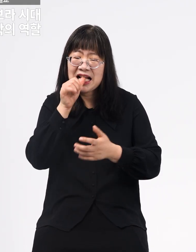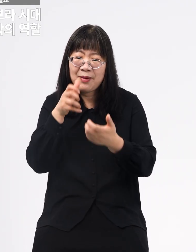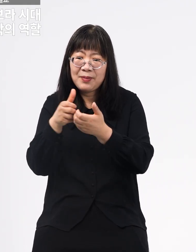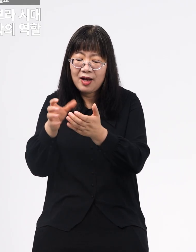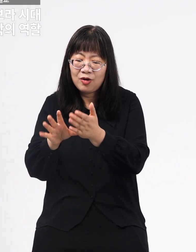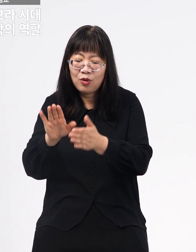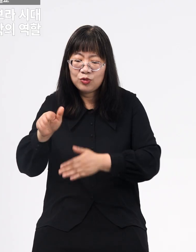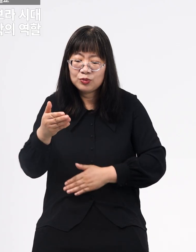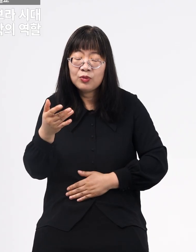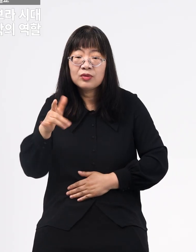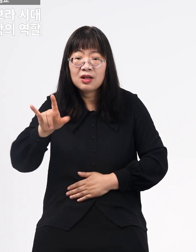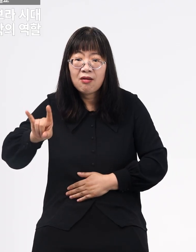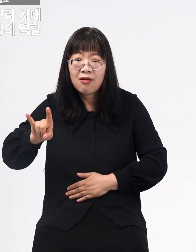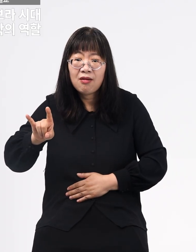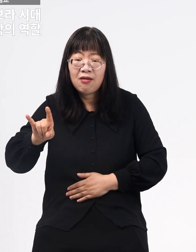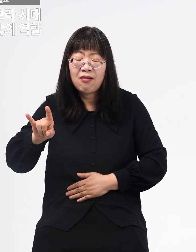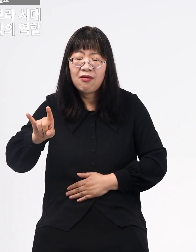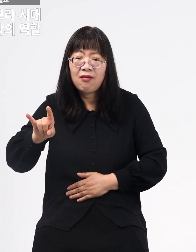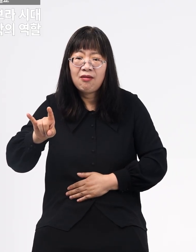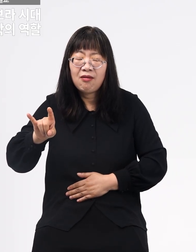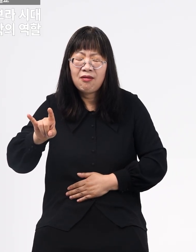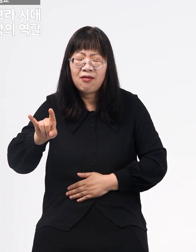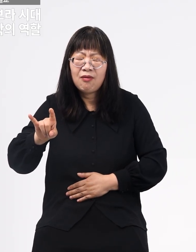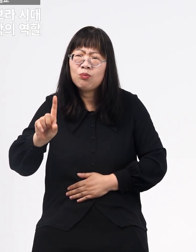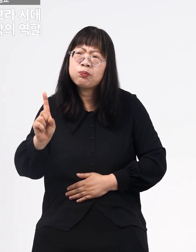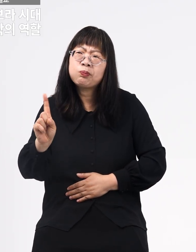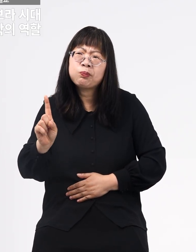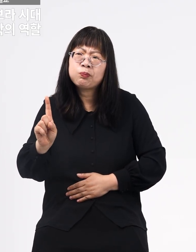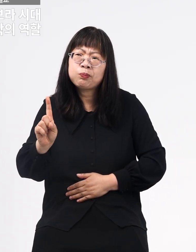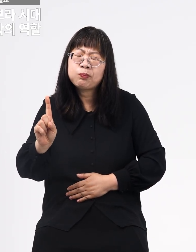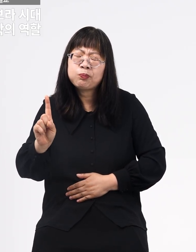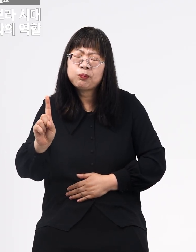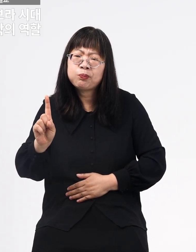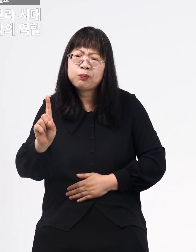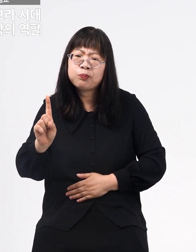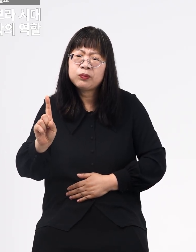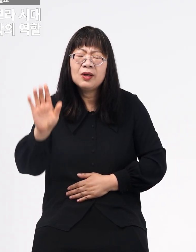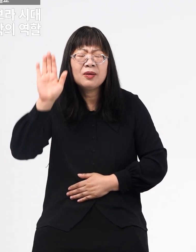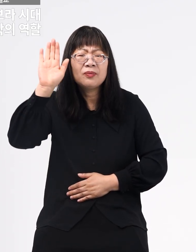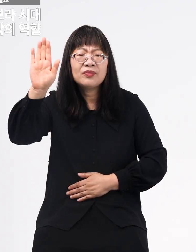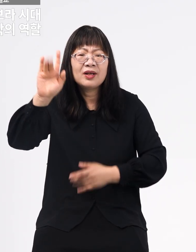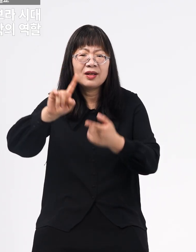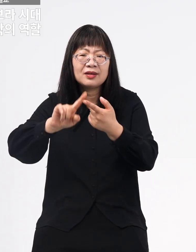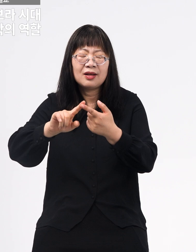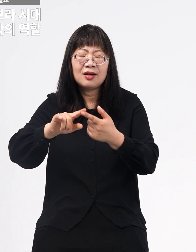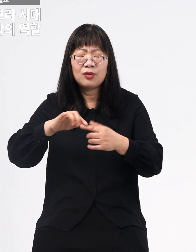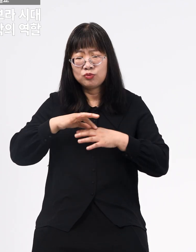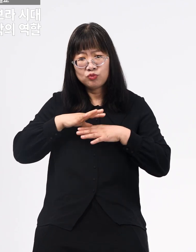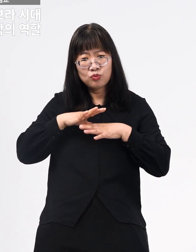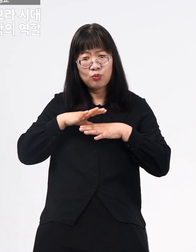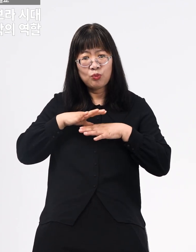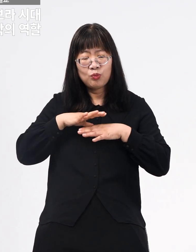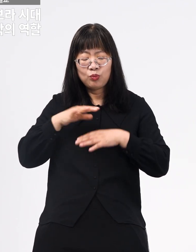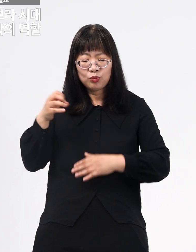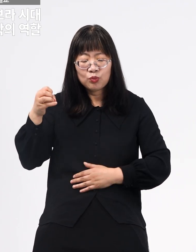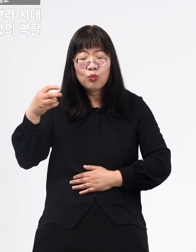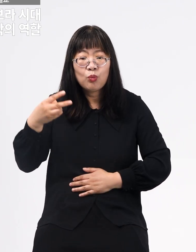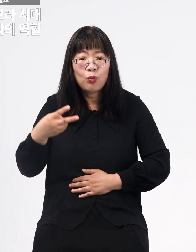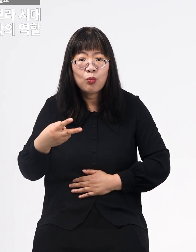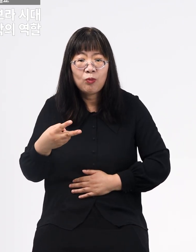철병거 900대는 뭘까? 미래에 대한 불안일까?